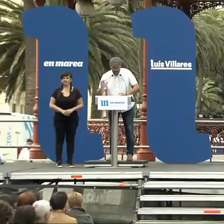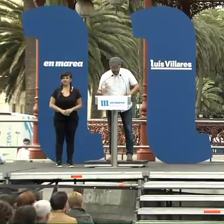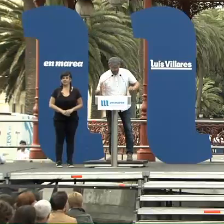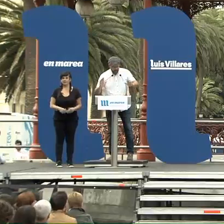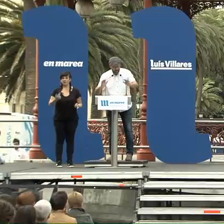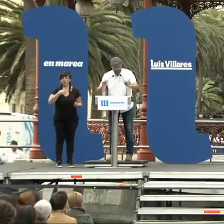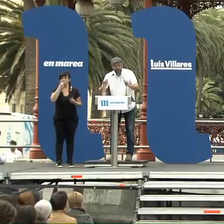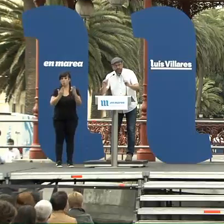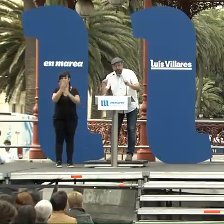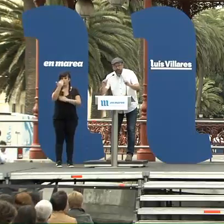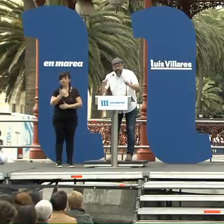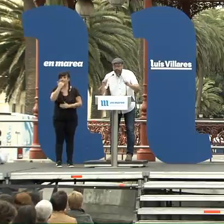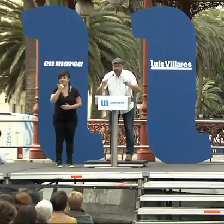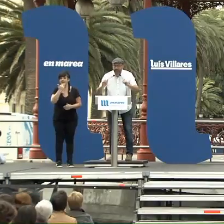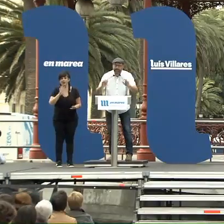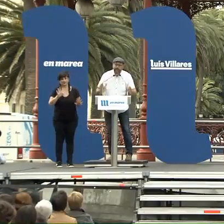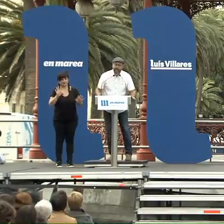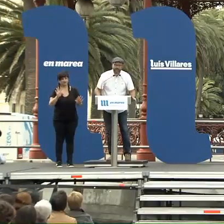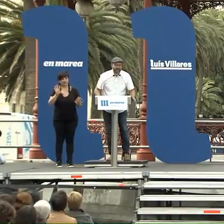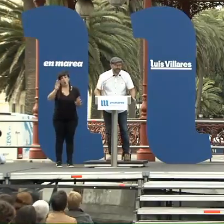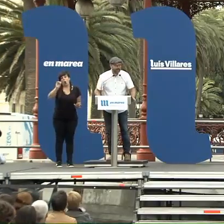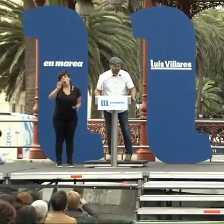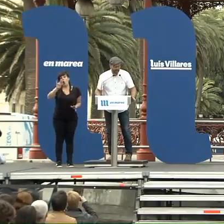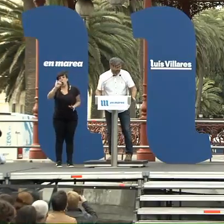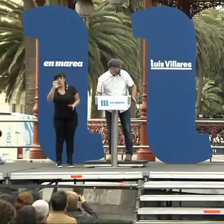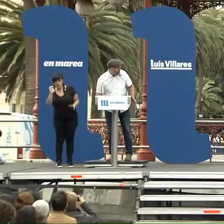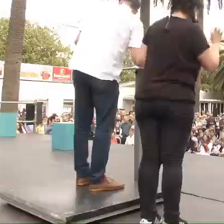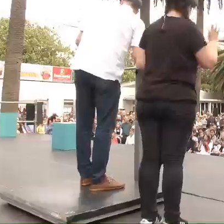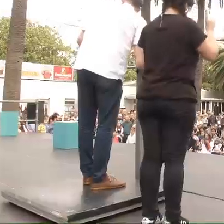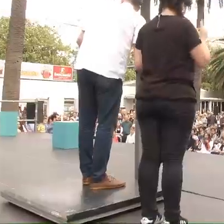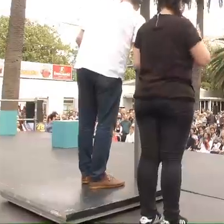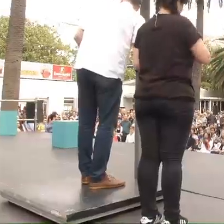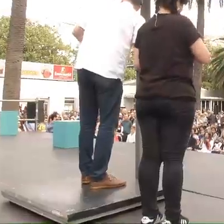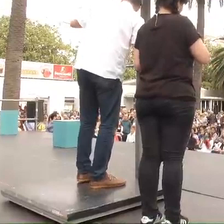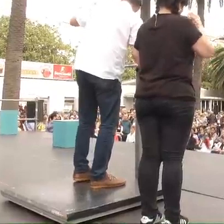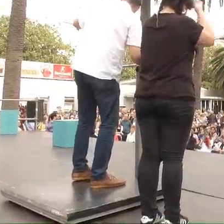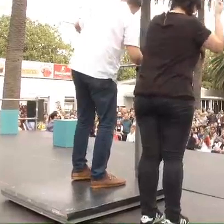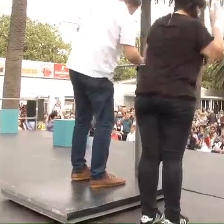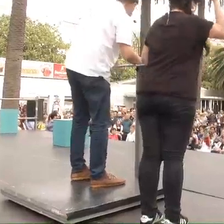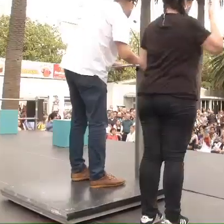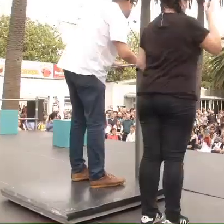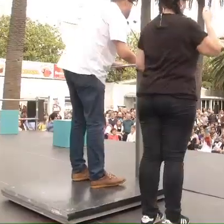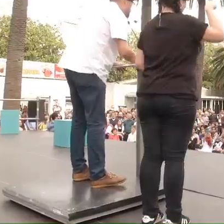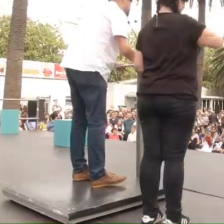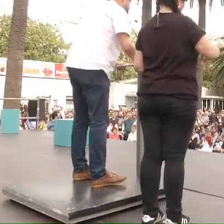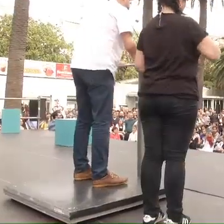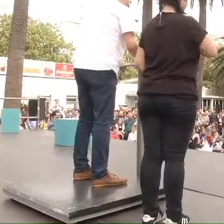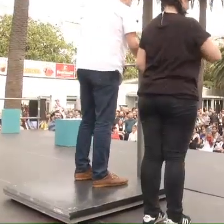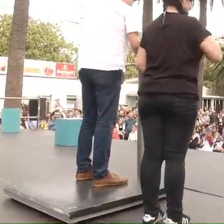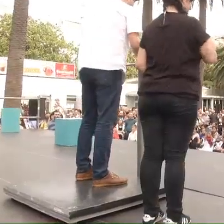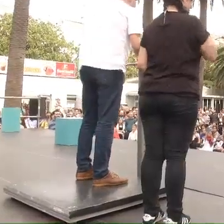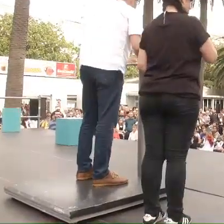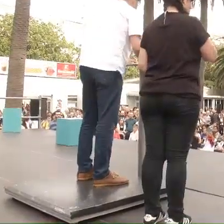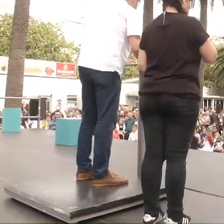Ia decir bo día ao Vieo, pero vou decir bo día a Coruña. Un placer estar con todos e con todas vos, un placer compartir acto